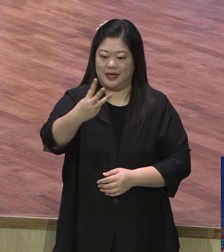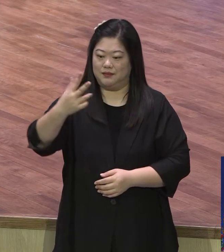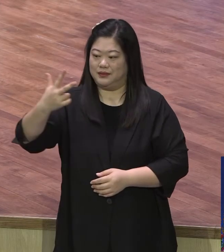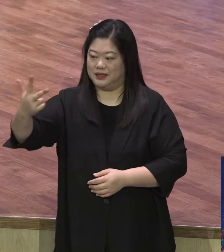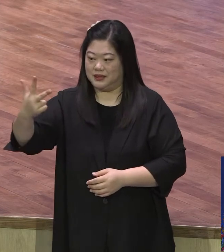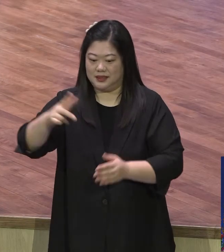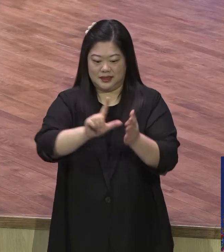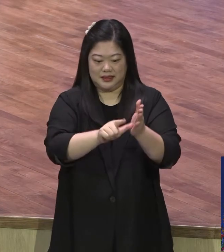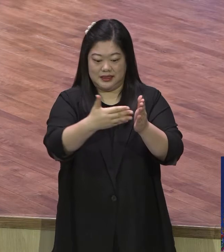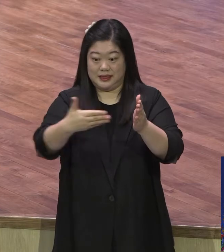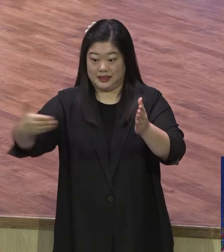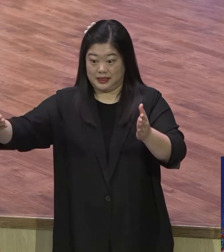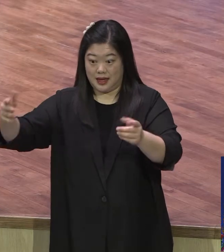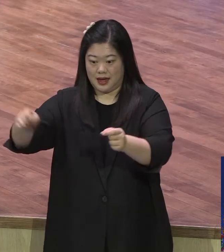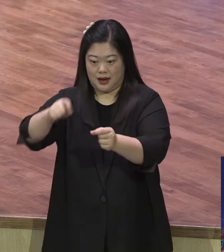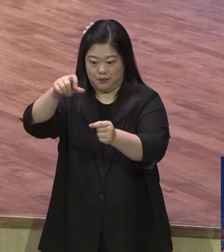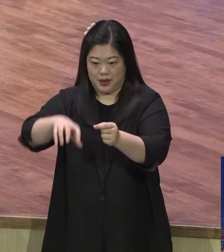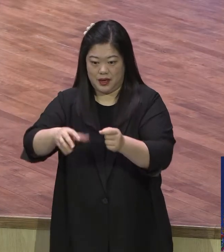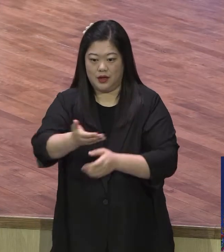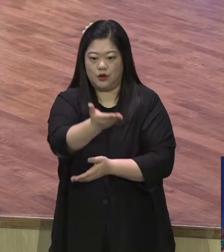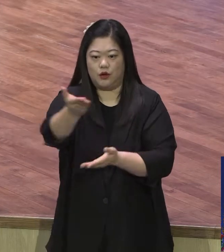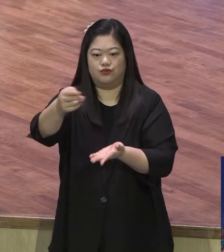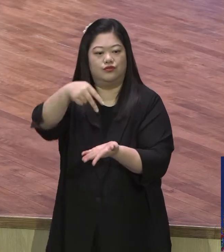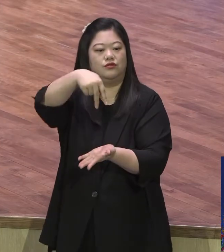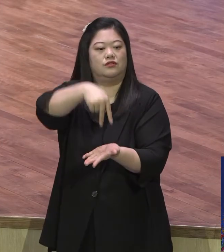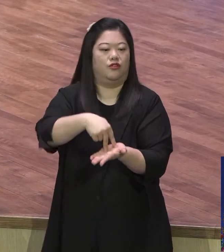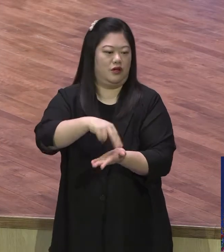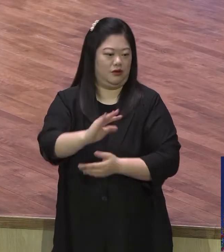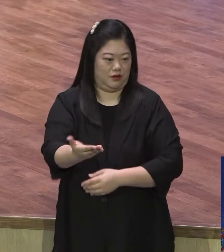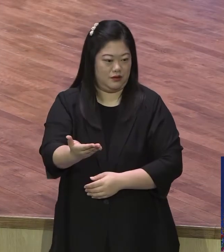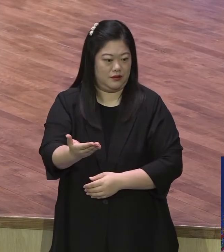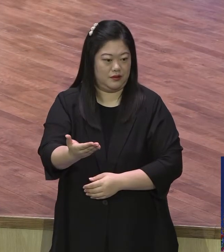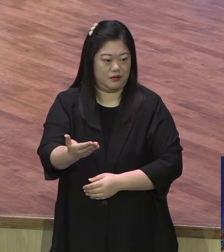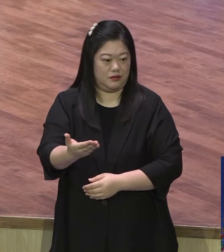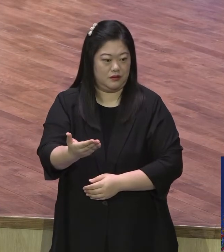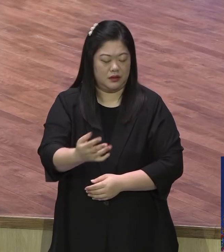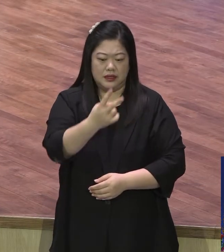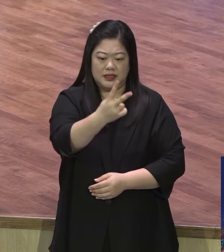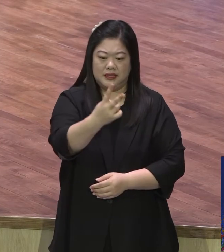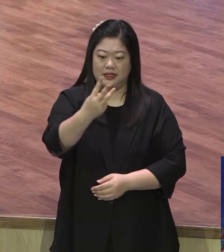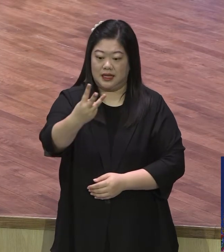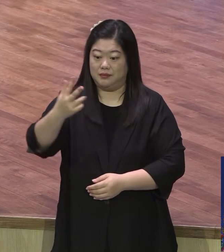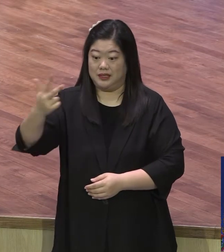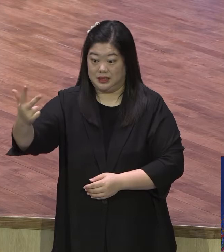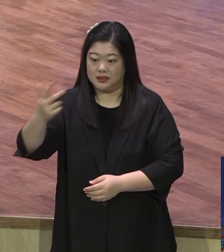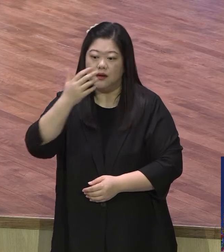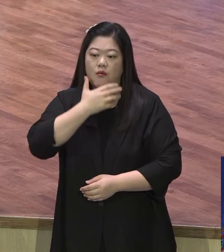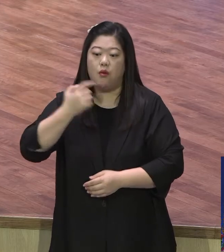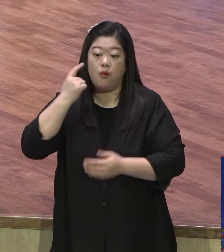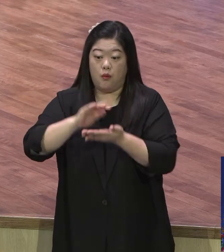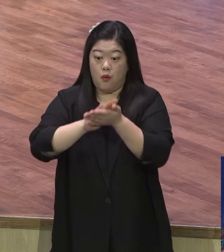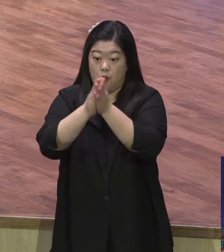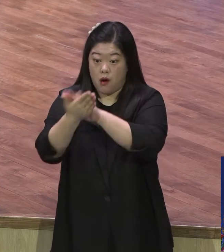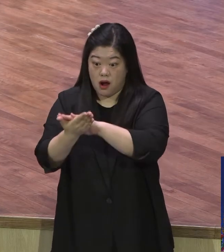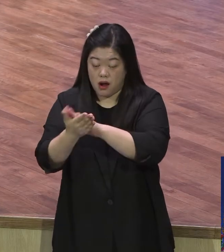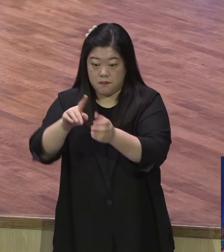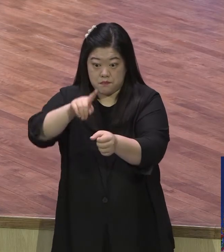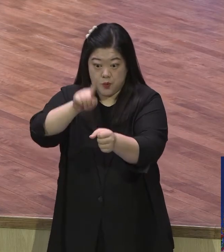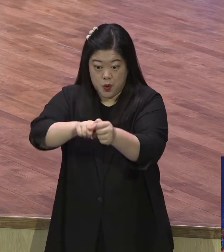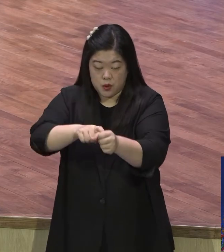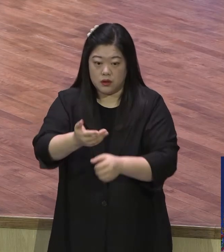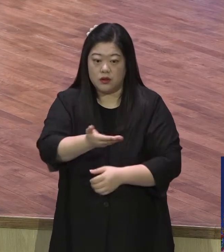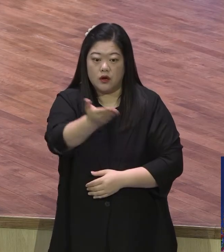그렇게 서는 삶을 살아야 된다. 237 나라 보금화의 선미수로